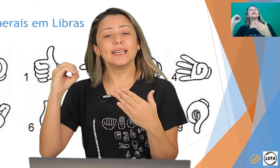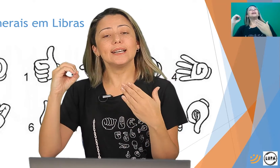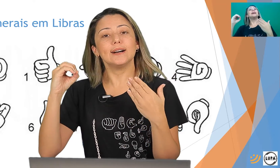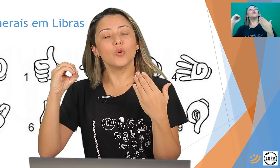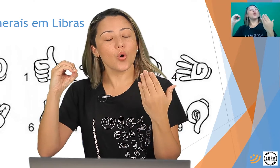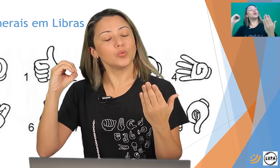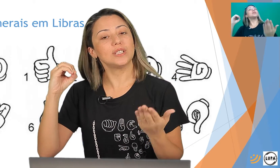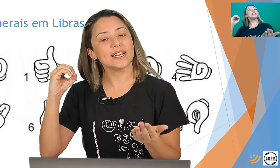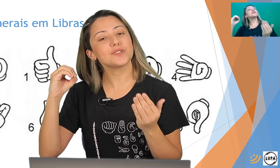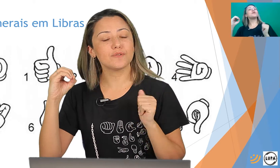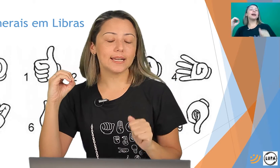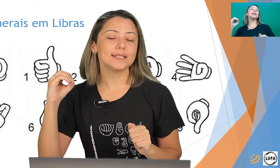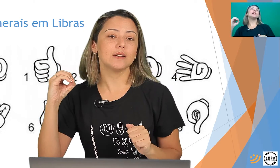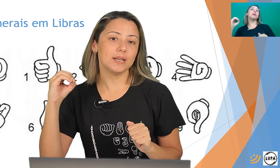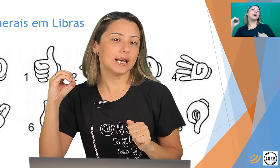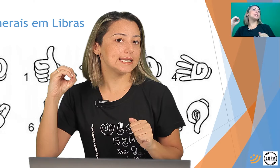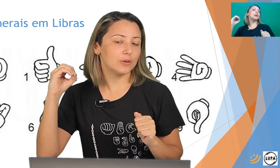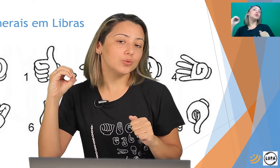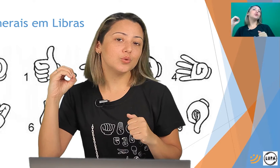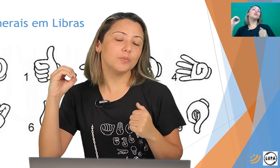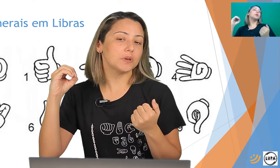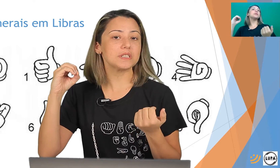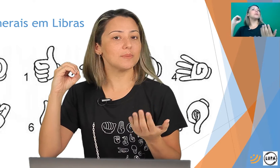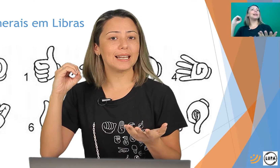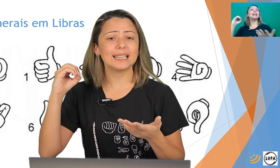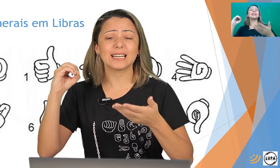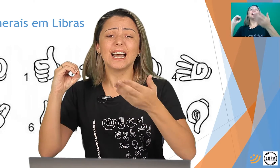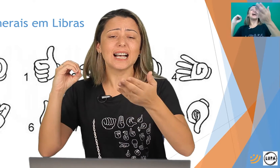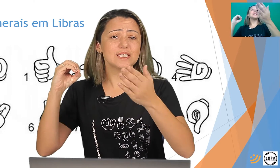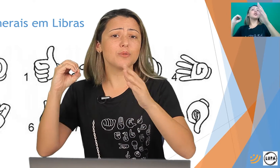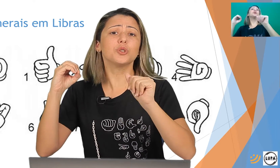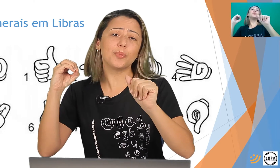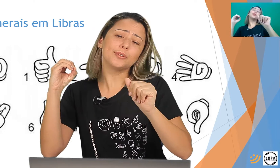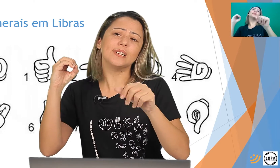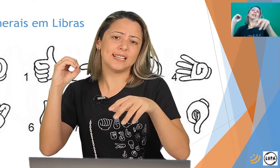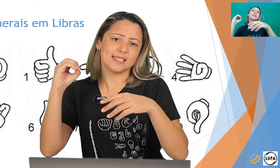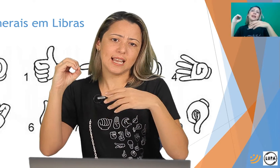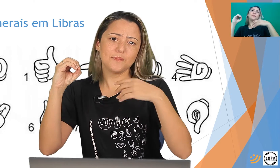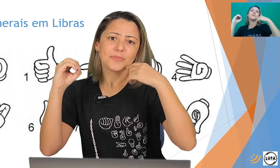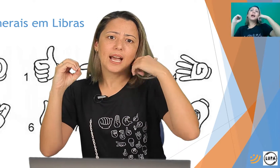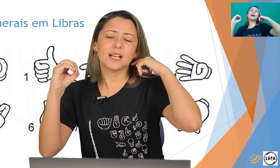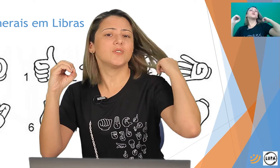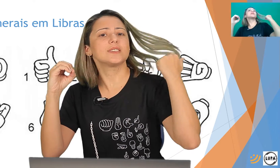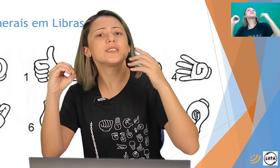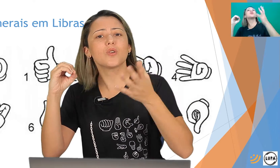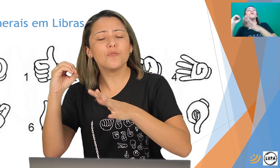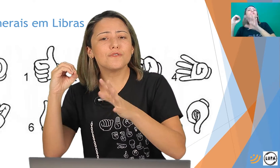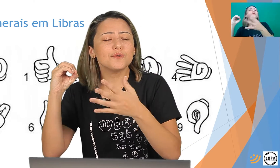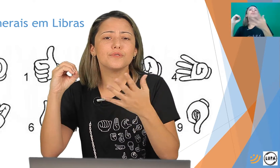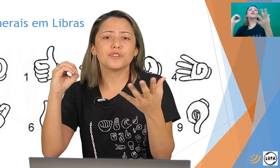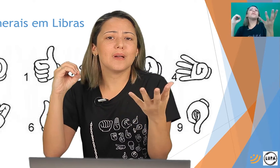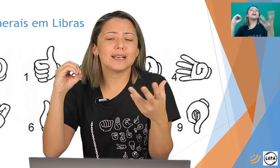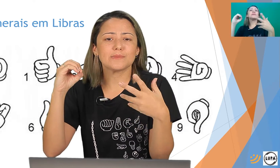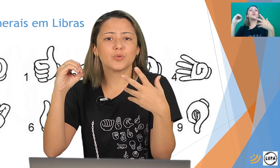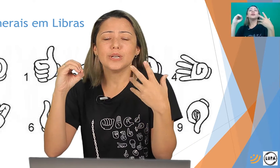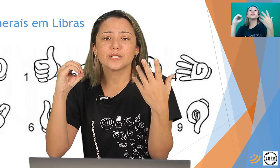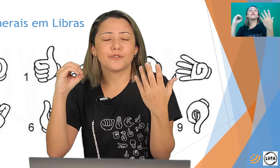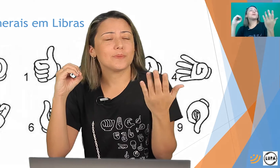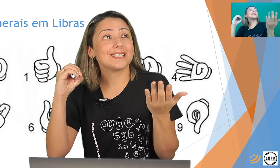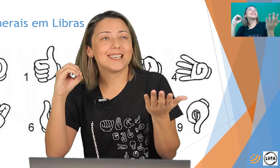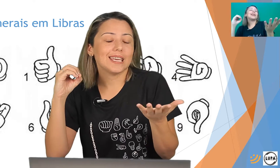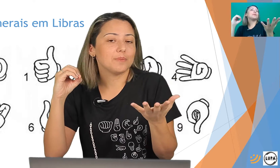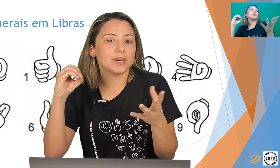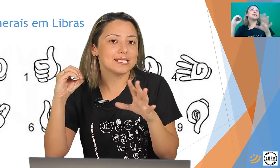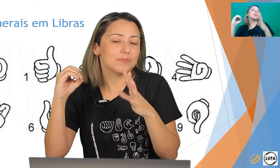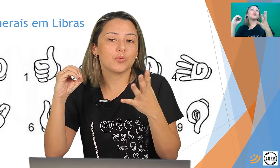Só que o contexto vai determinar se é um número ou se é uma letra, assim como no português, né? Às vezes se confunde mesmo, se